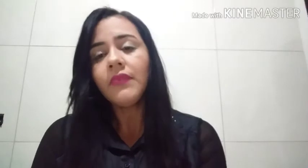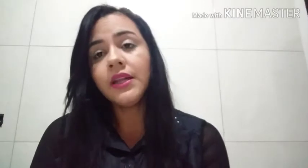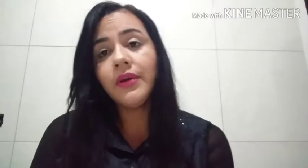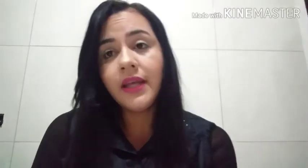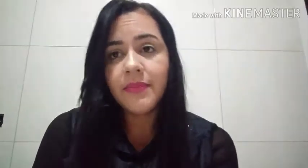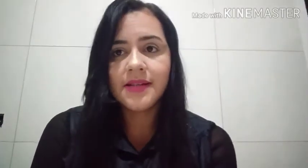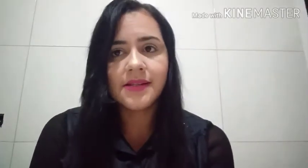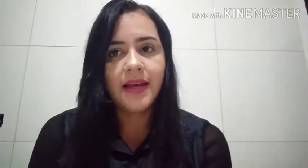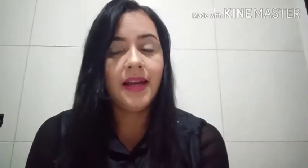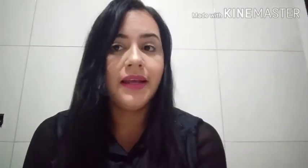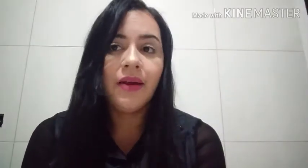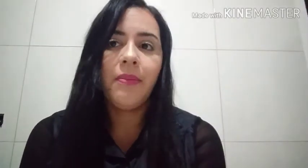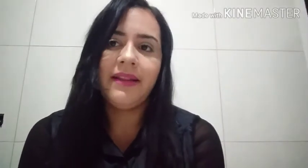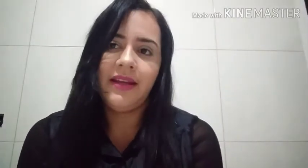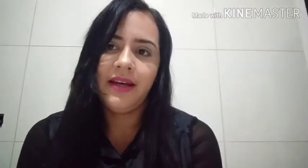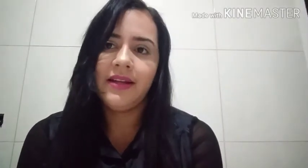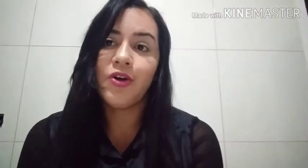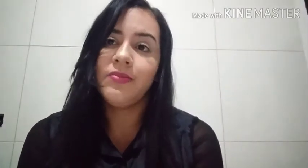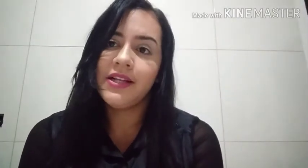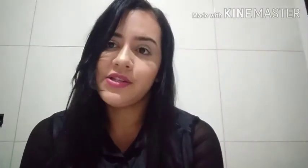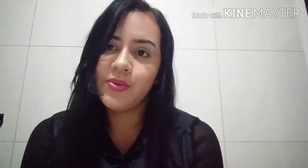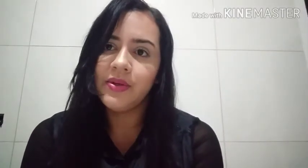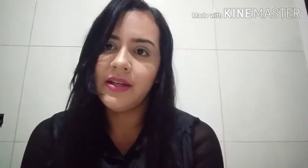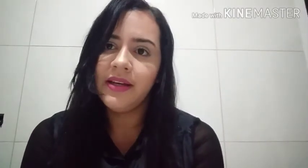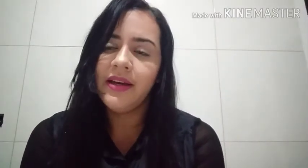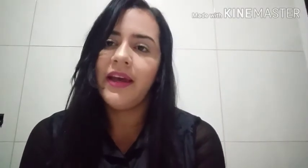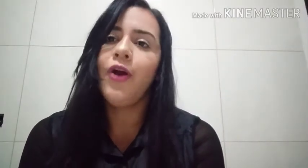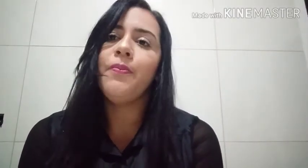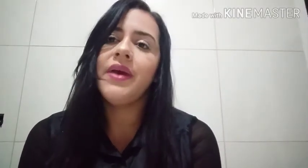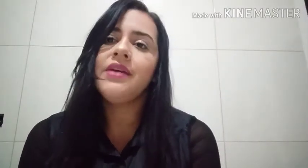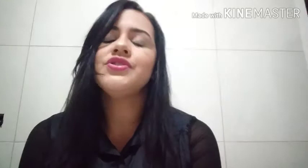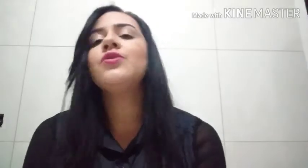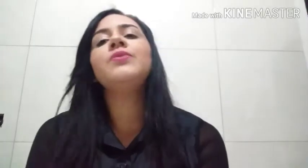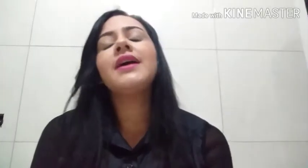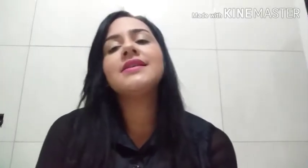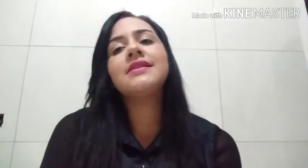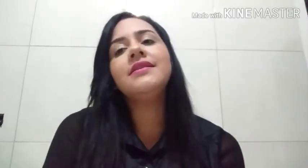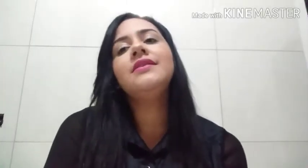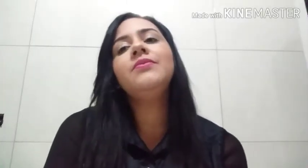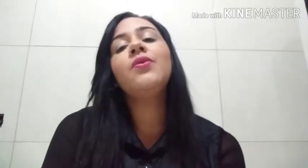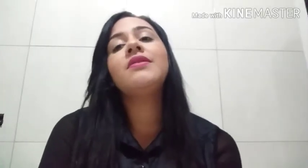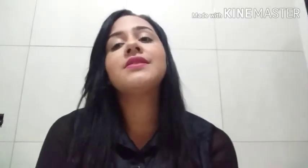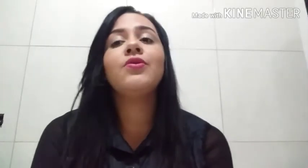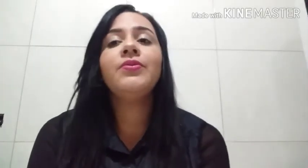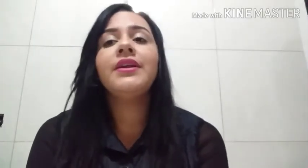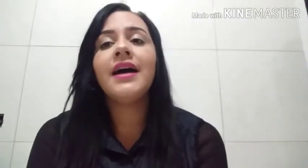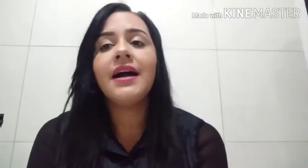Então, Libras é a língua materna da comunidade surda, né? É o meio de comunicação por qual essa comunidade ela